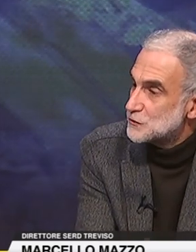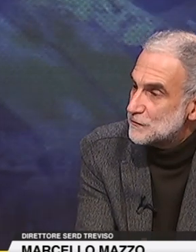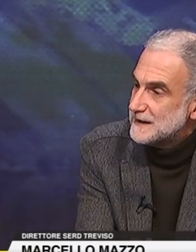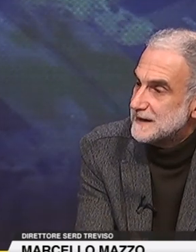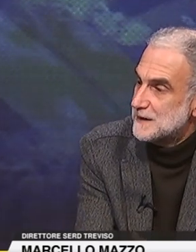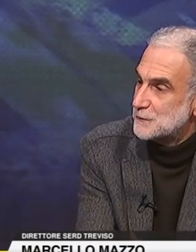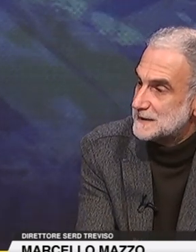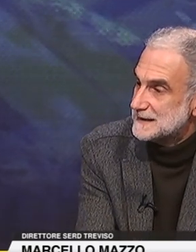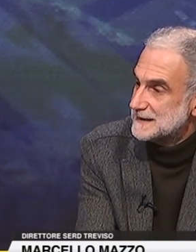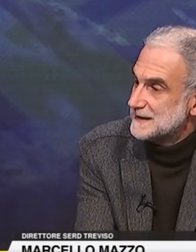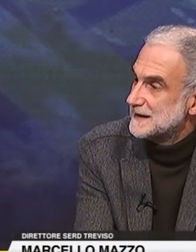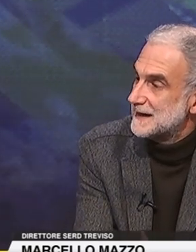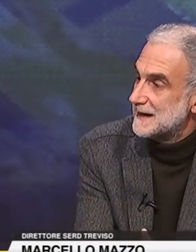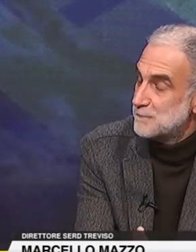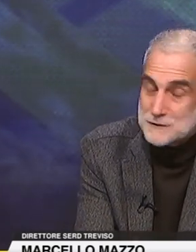più giovani,